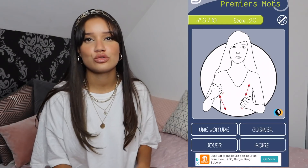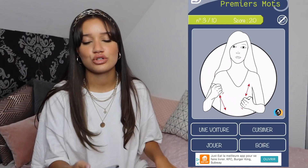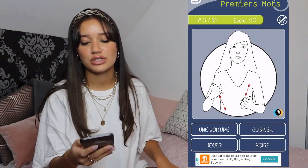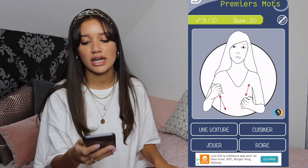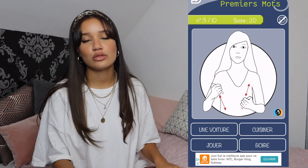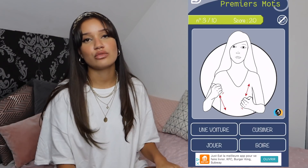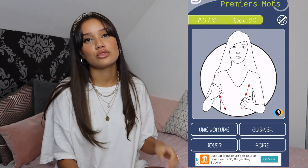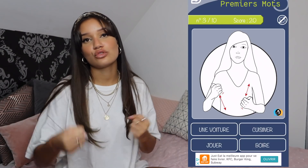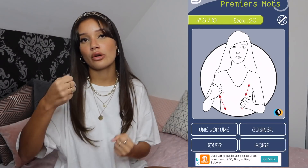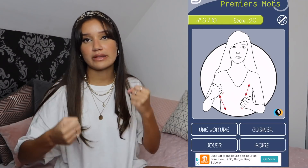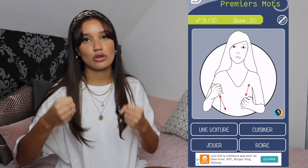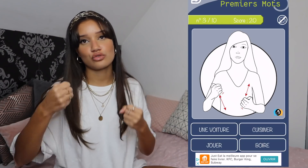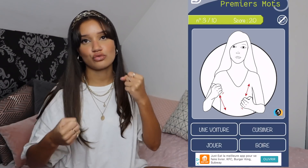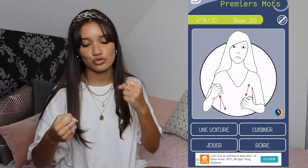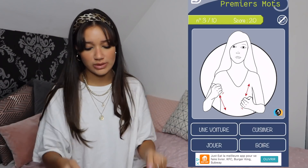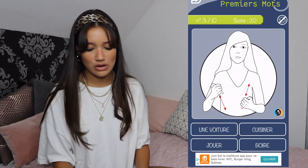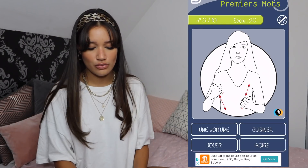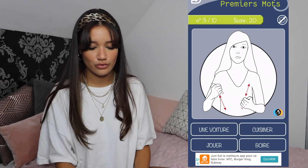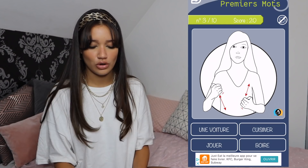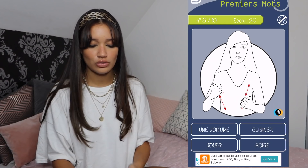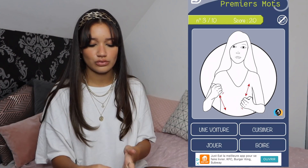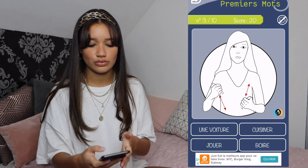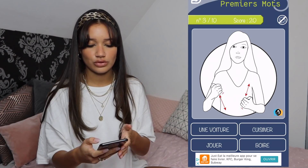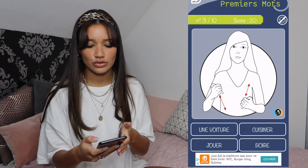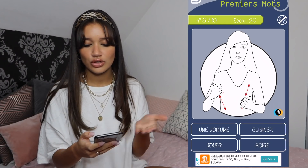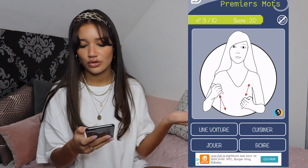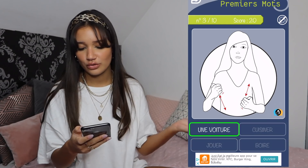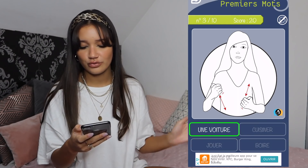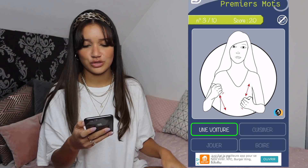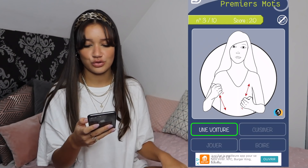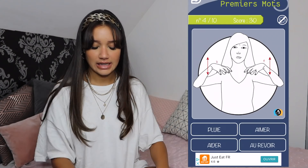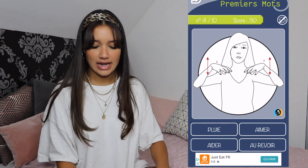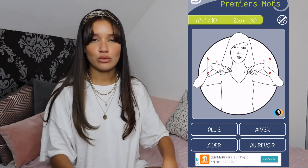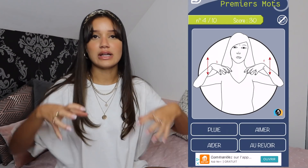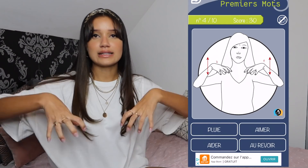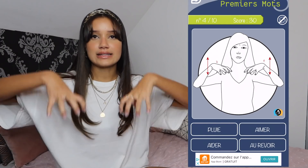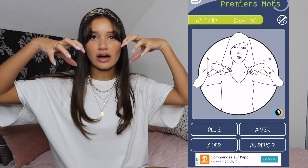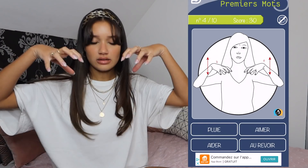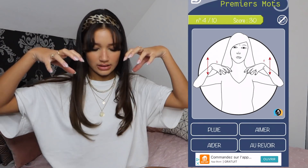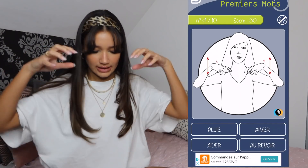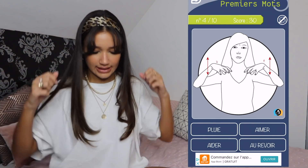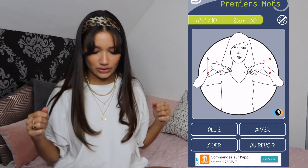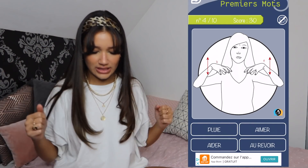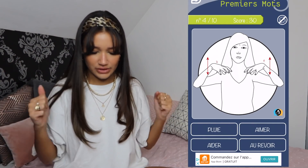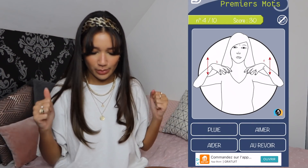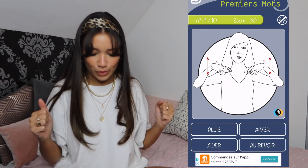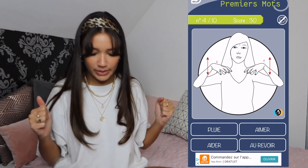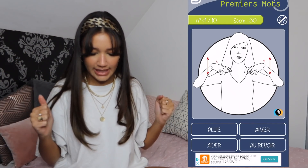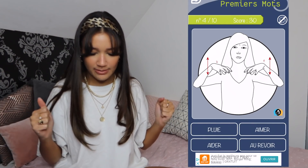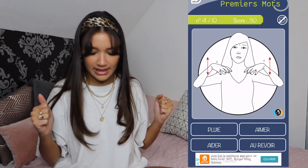je dirais une voiture parce que quand tu conduis le volant, donc une voiture. Là on a ça. Est-ce que ça veut dire pluie, aimer,